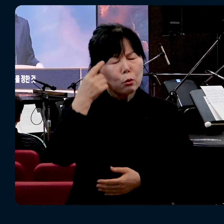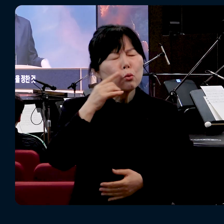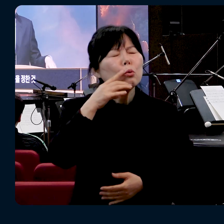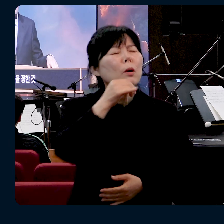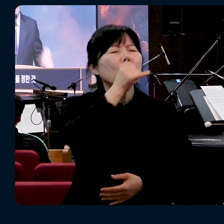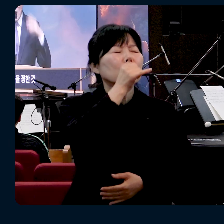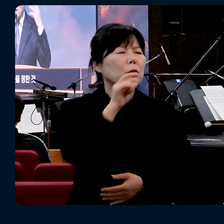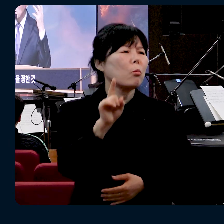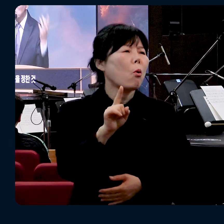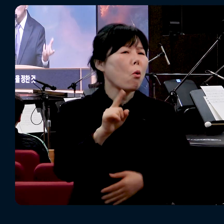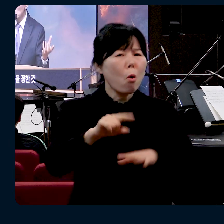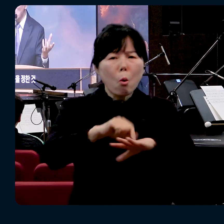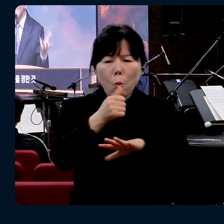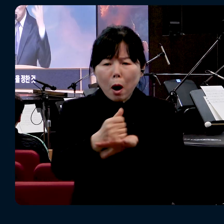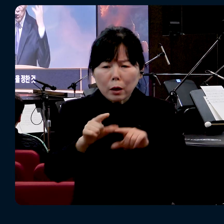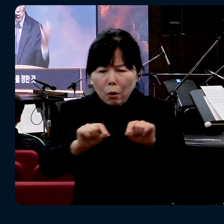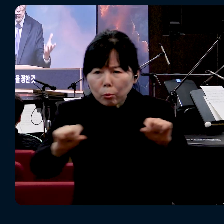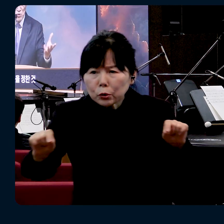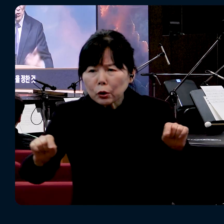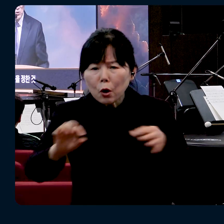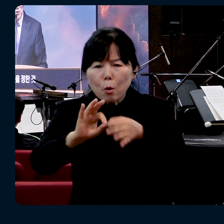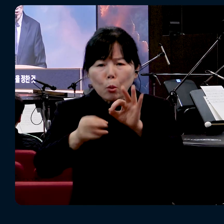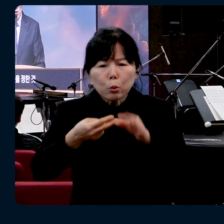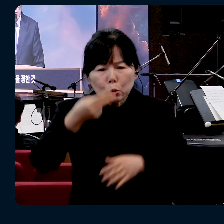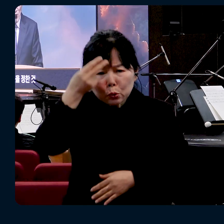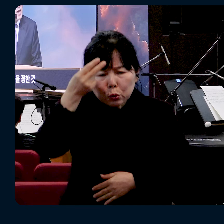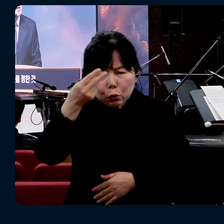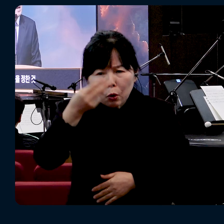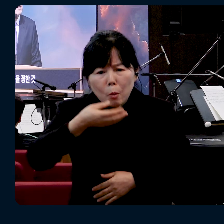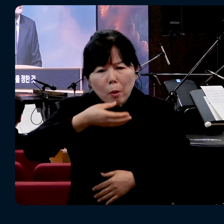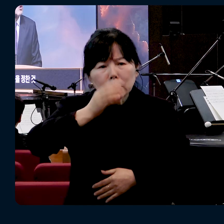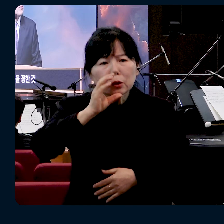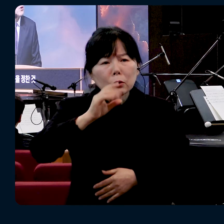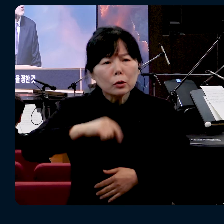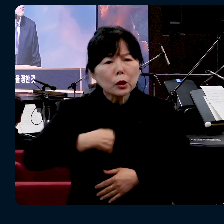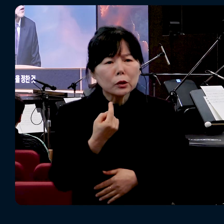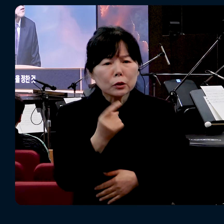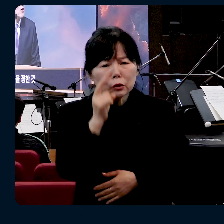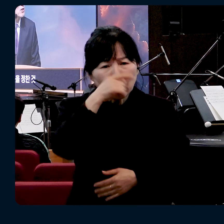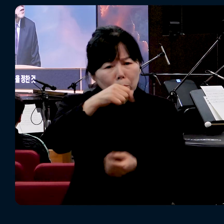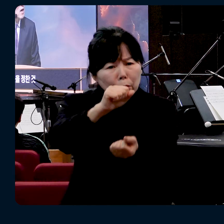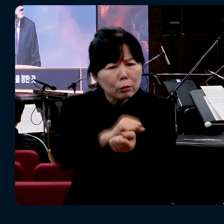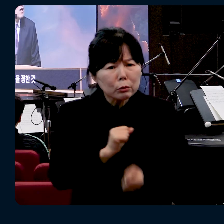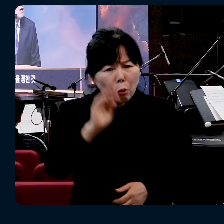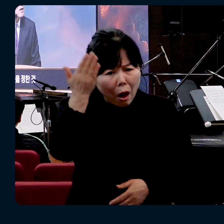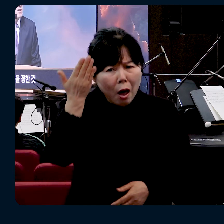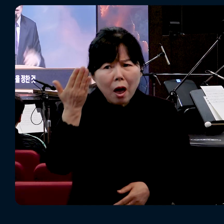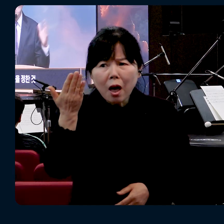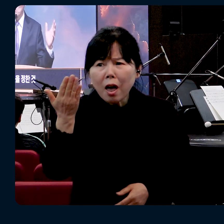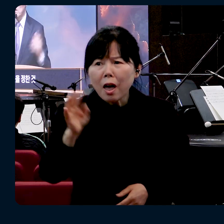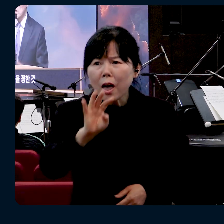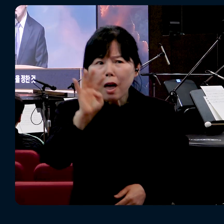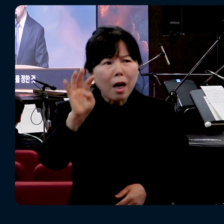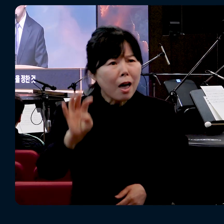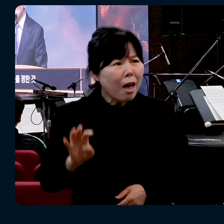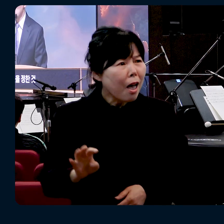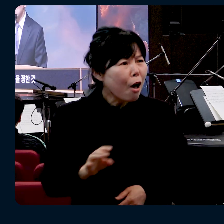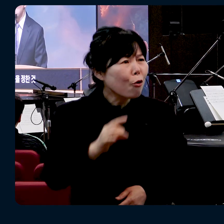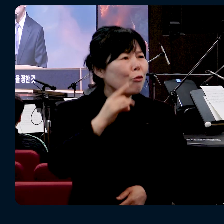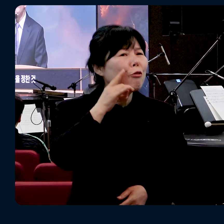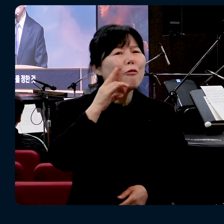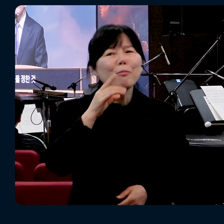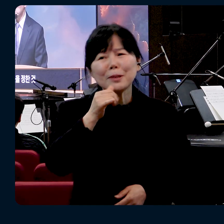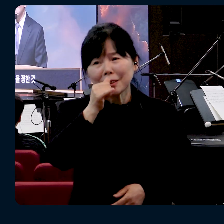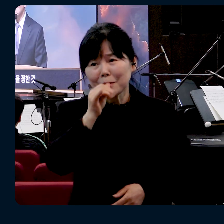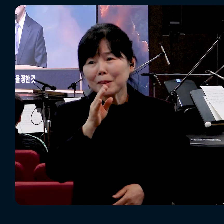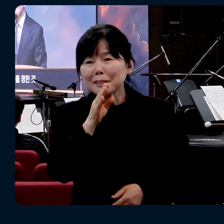것이 뭐냐? 왕의 음식과 포도주를 먹는 것이 왜 자기를 더럽히는 것이 되는 것인가? 이게 조금